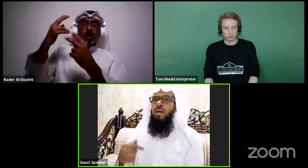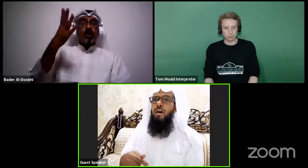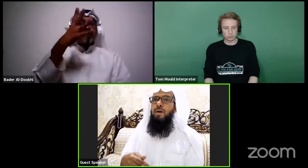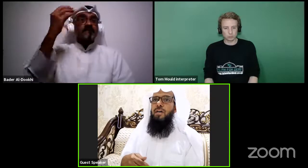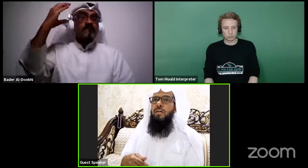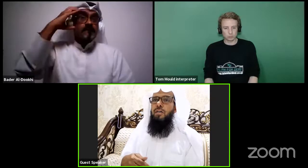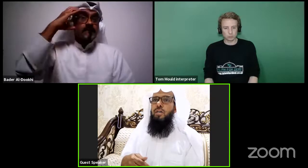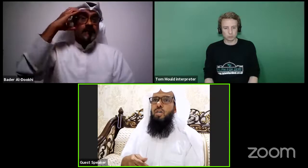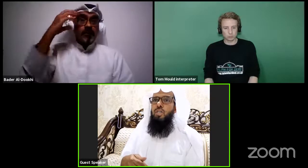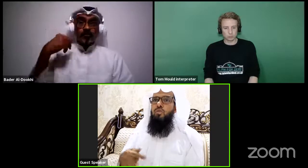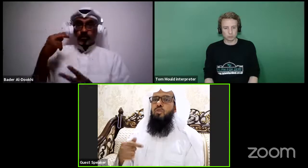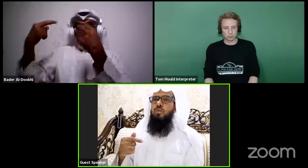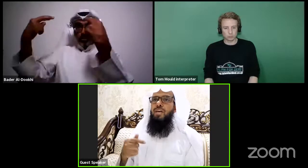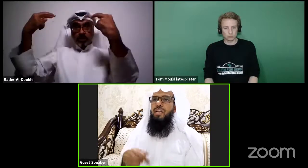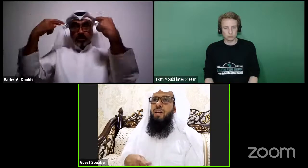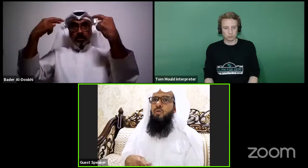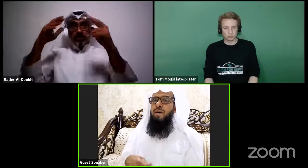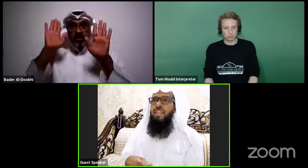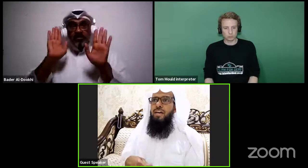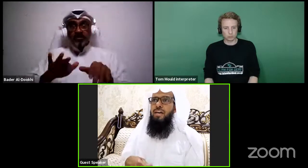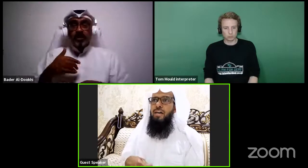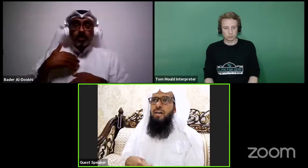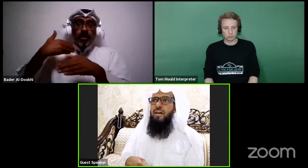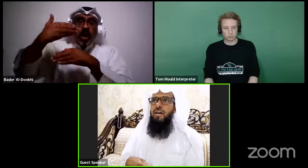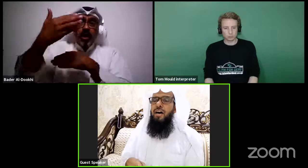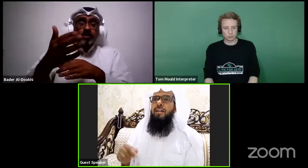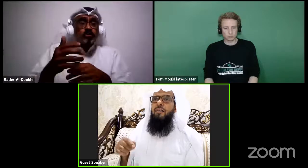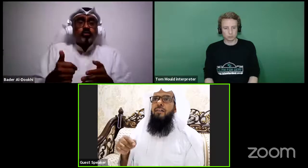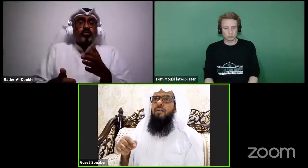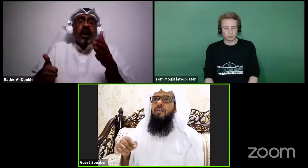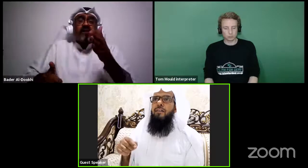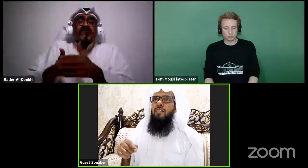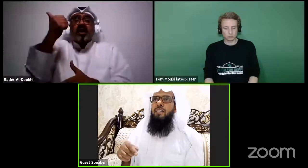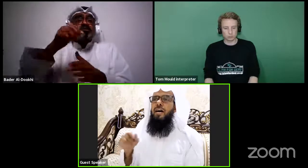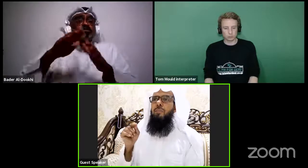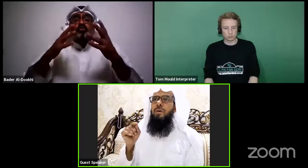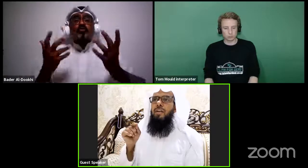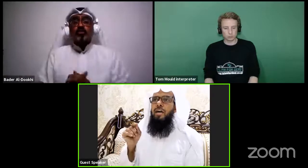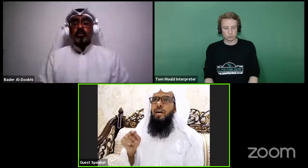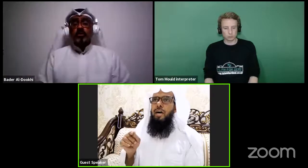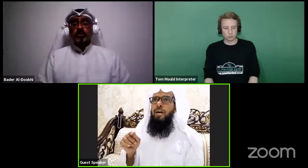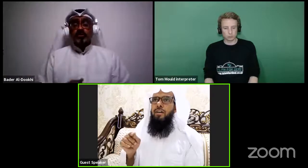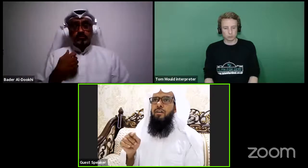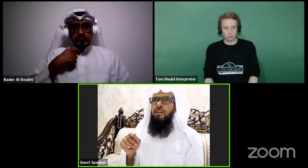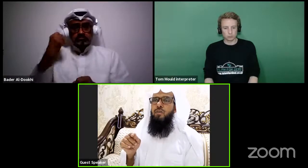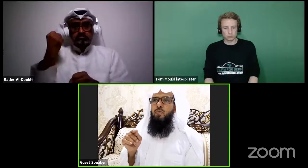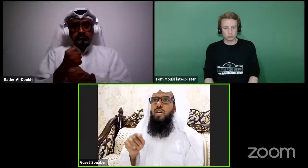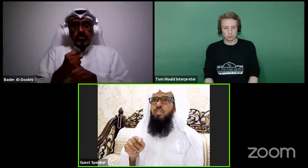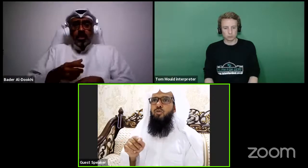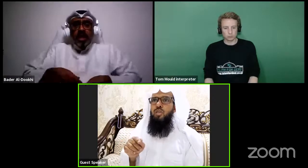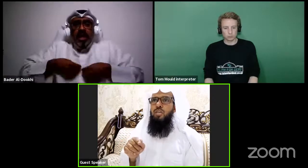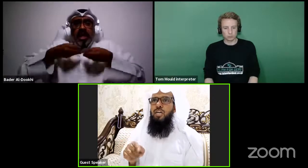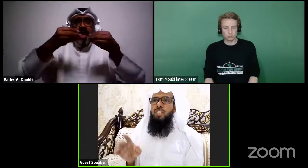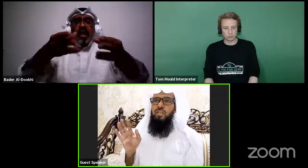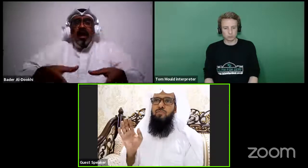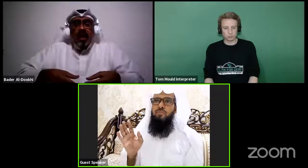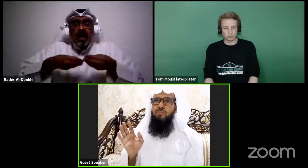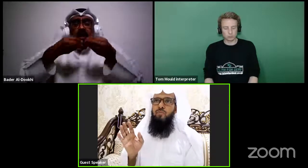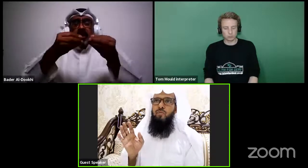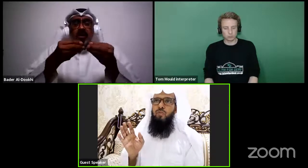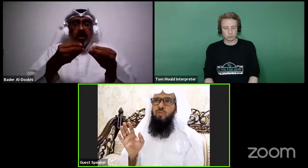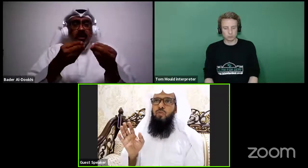وهذه المراقبة تثمر له ماذا؟ أن يعمل الخير ويترك